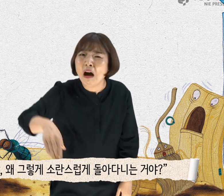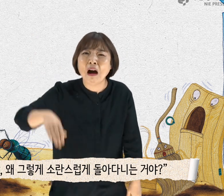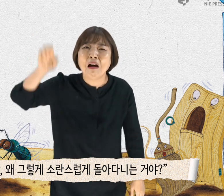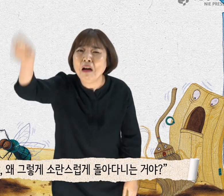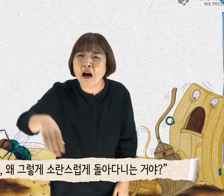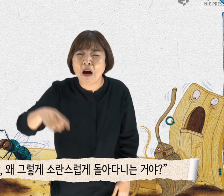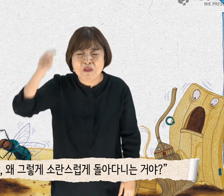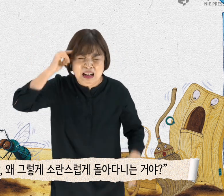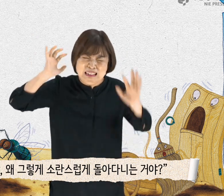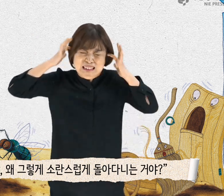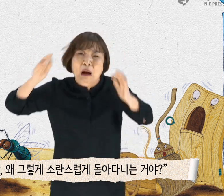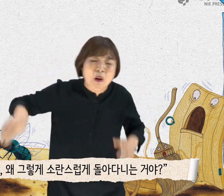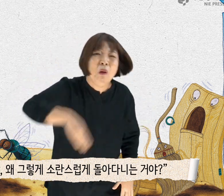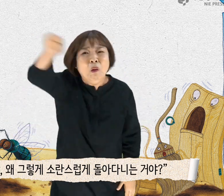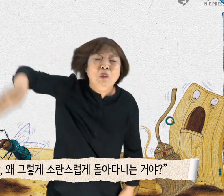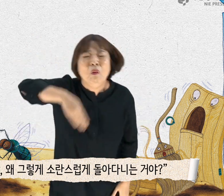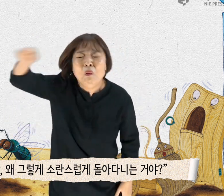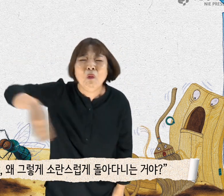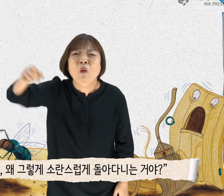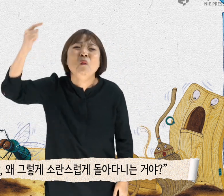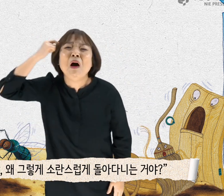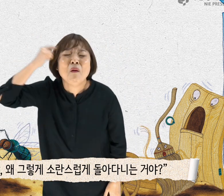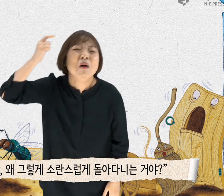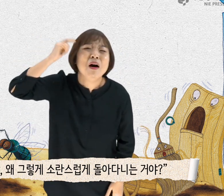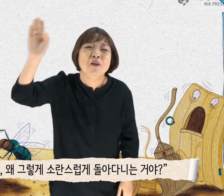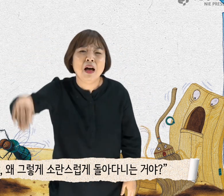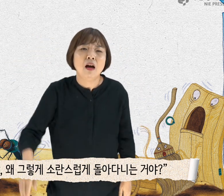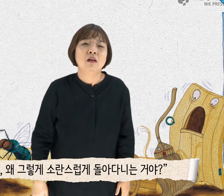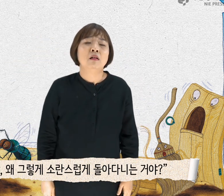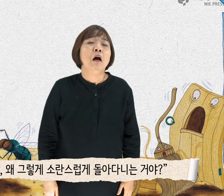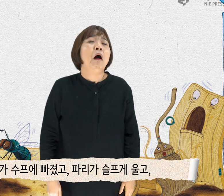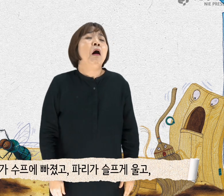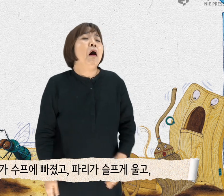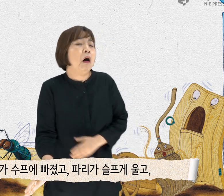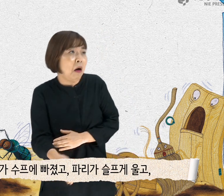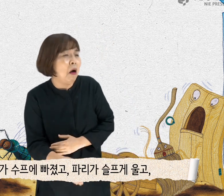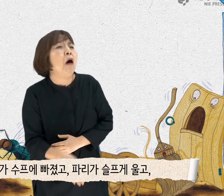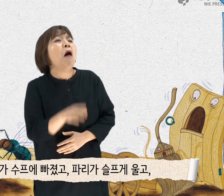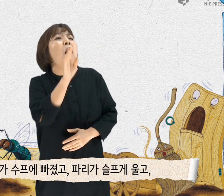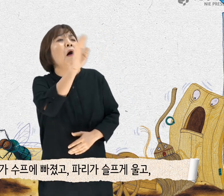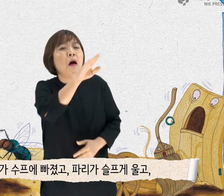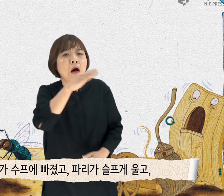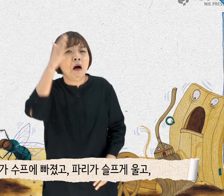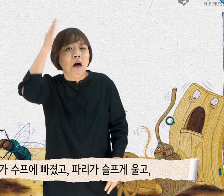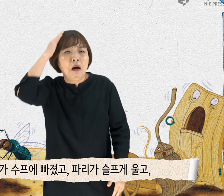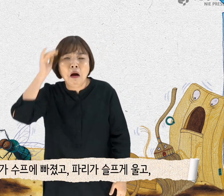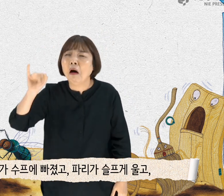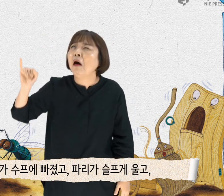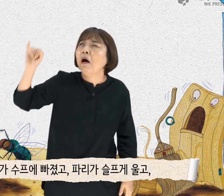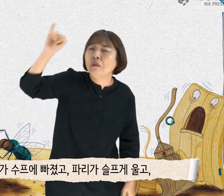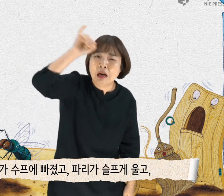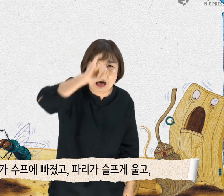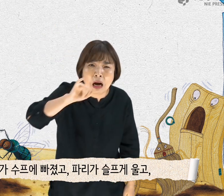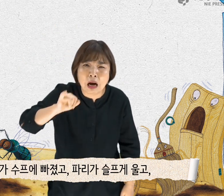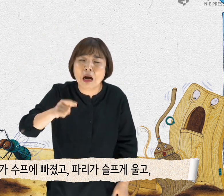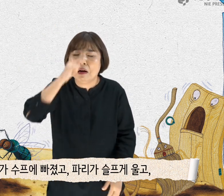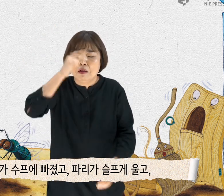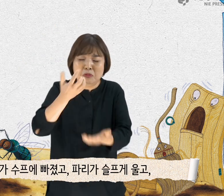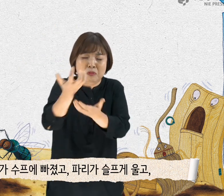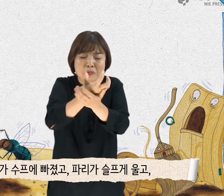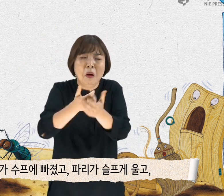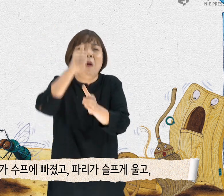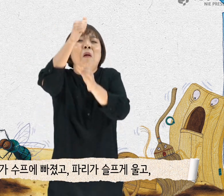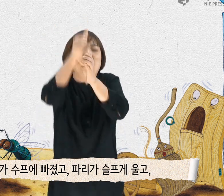빗자루야, 왜 그렇게 소란스럽게 돌아다니는 거야? 거미가 수프에 빠졌고